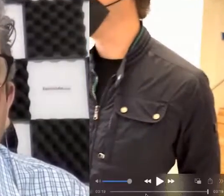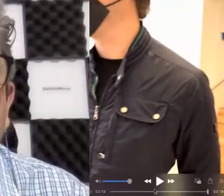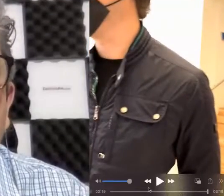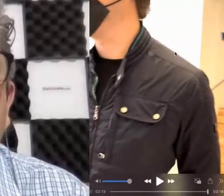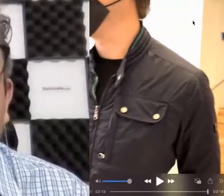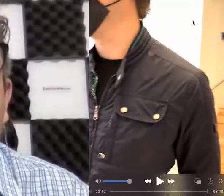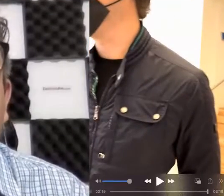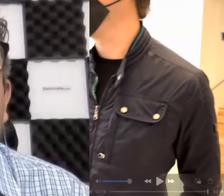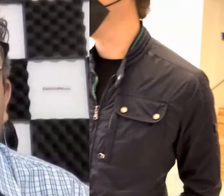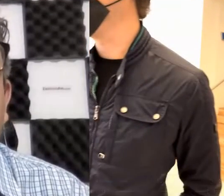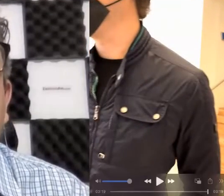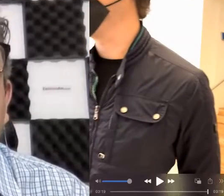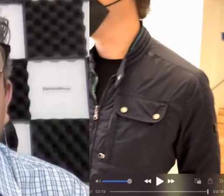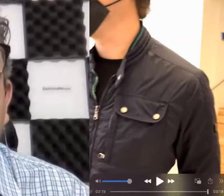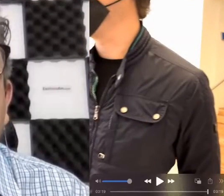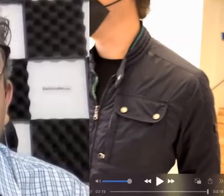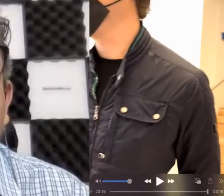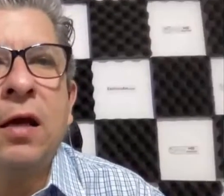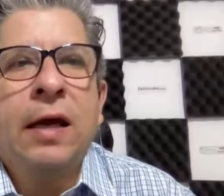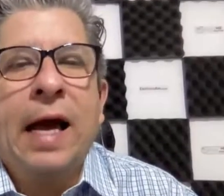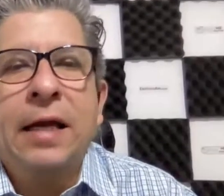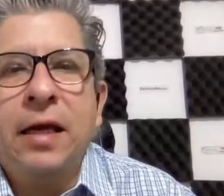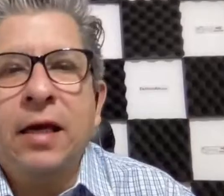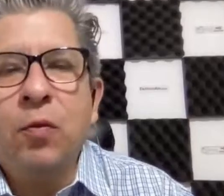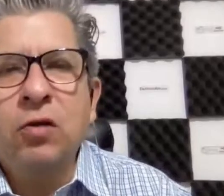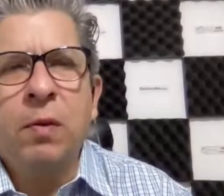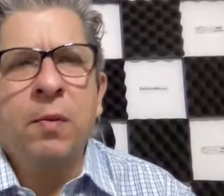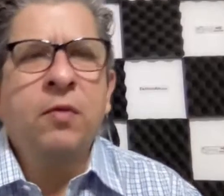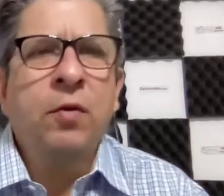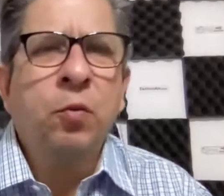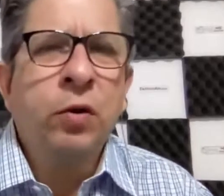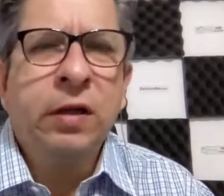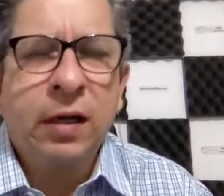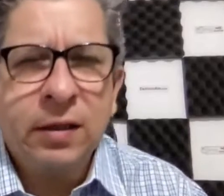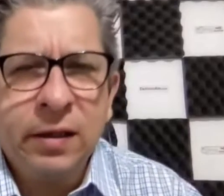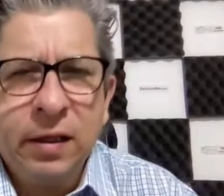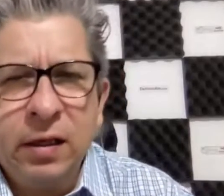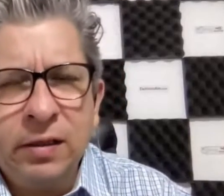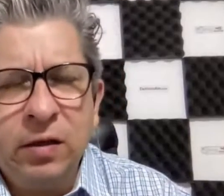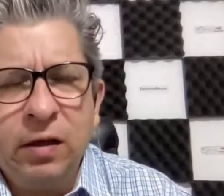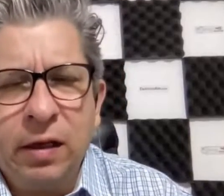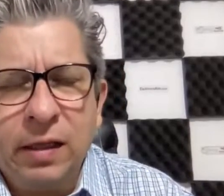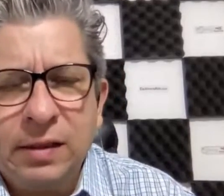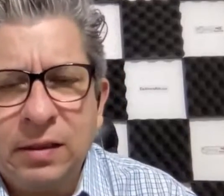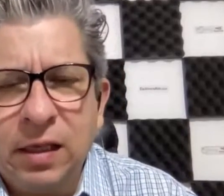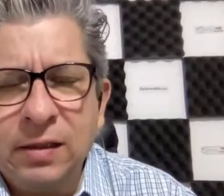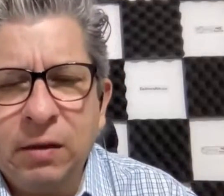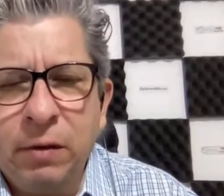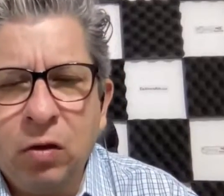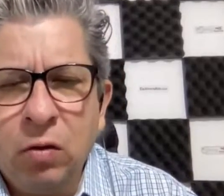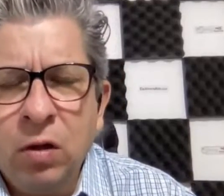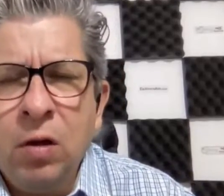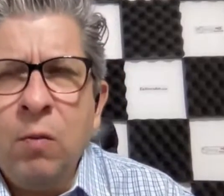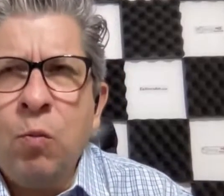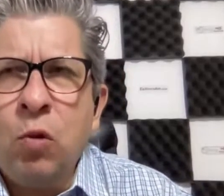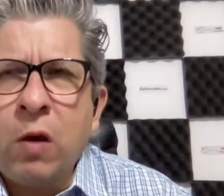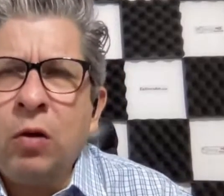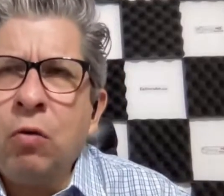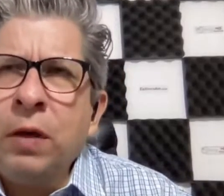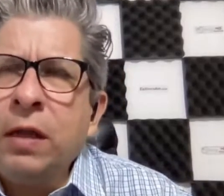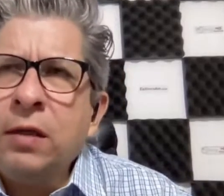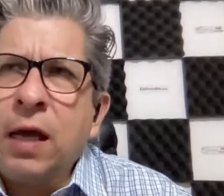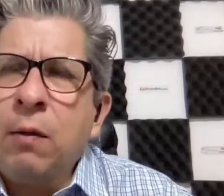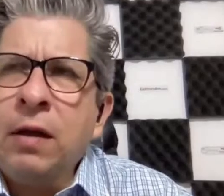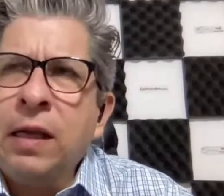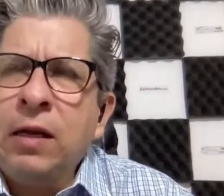fue lo que vivimos el día de ayer. Por eso para mí fue muy interesante asistir a este evento, porque